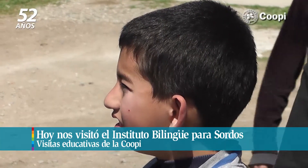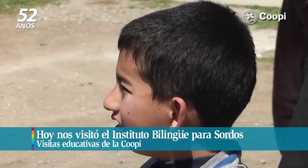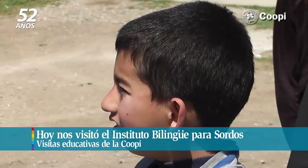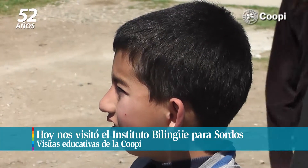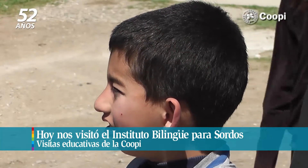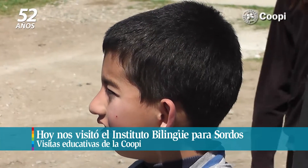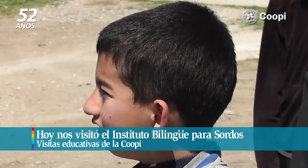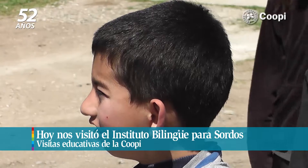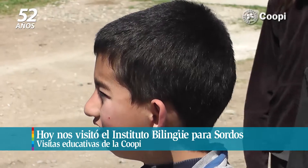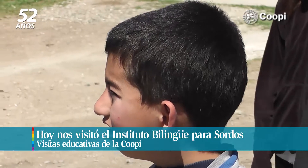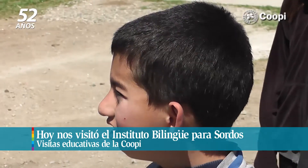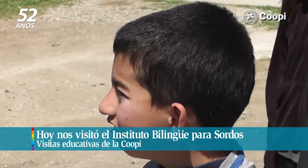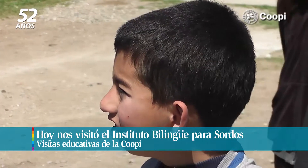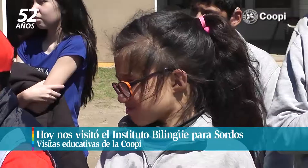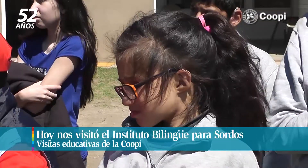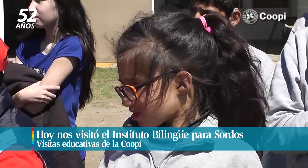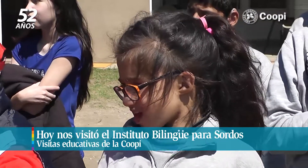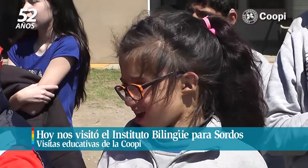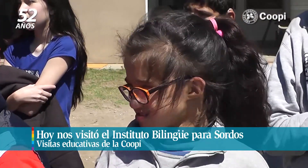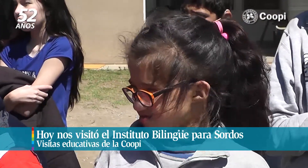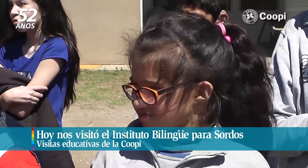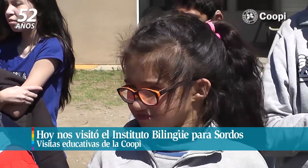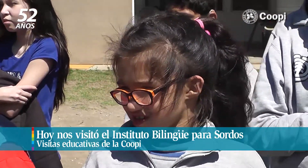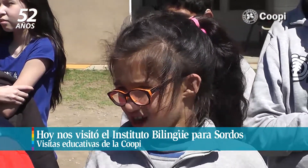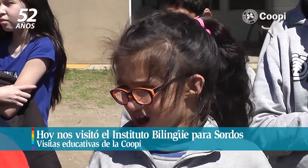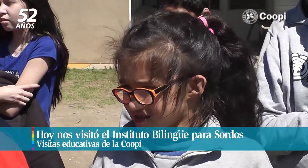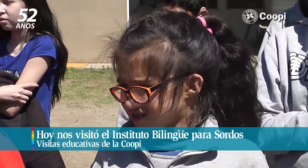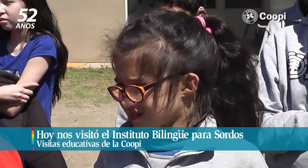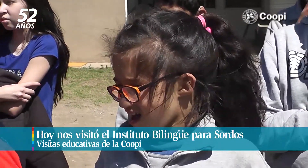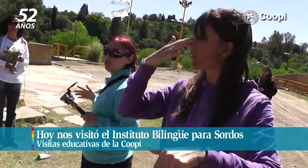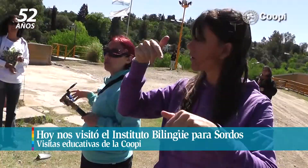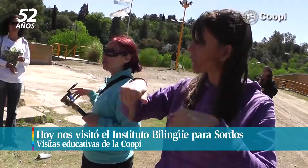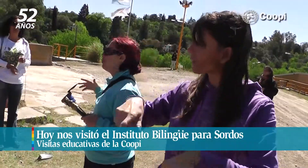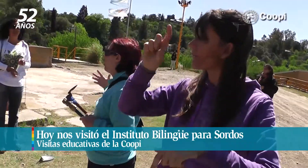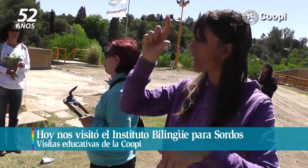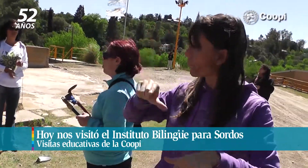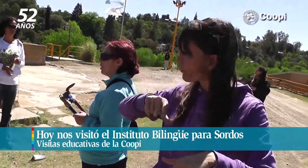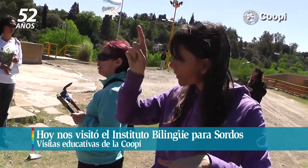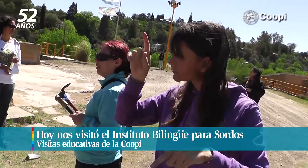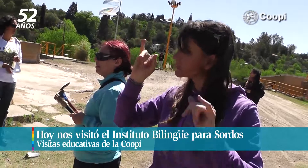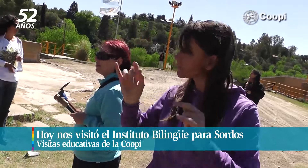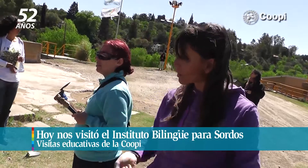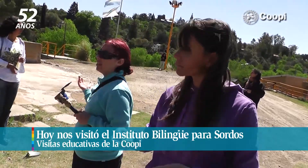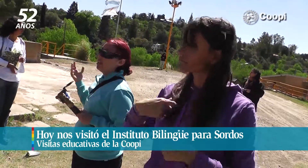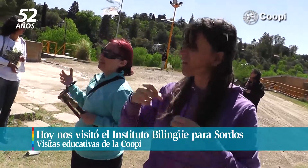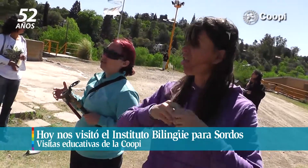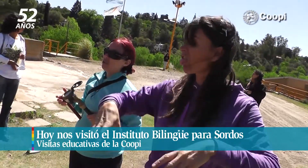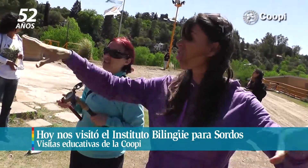donde vivimos se derrocha mucha agua. Esto es agua, nosotros producimos agua potable en una